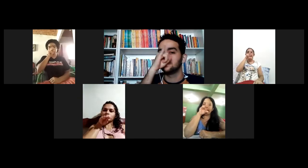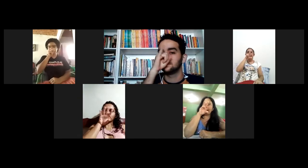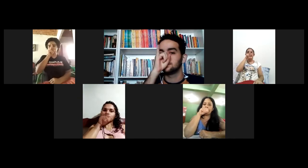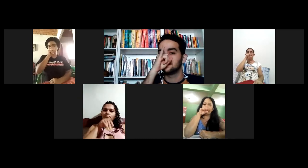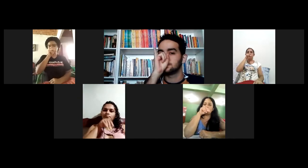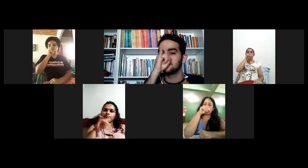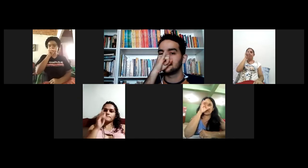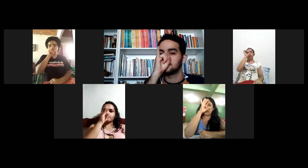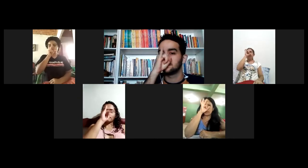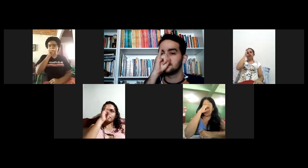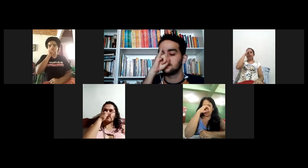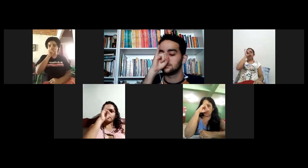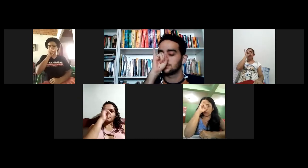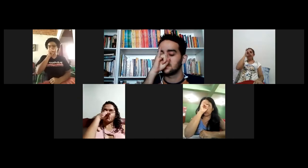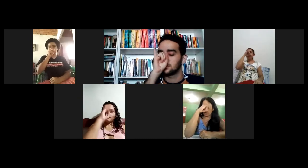porco,